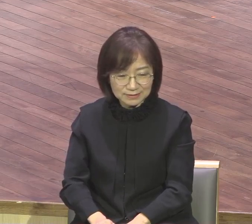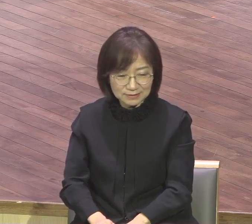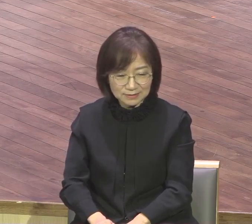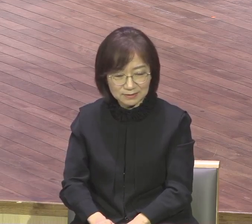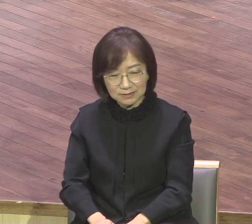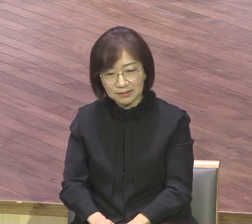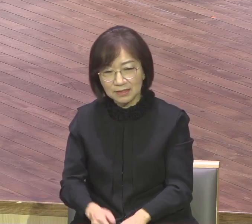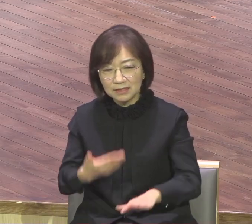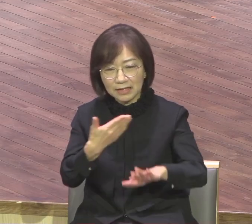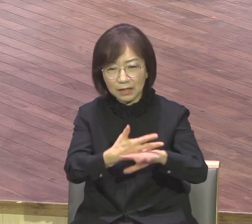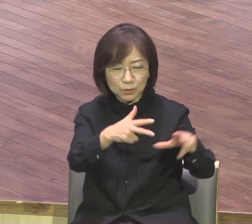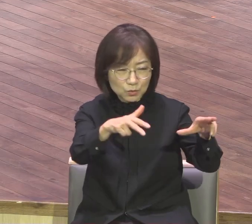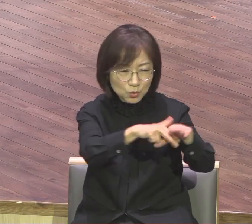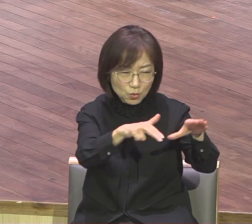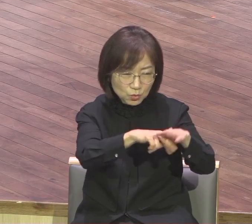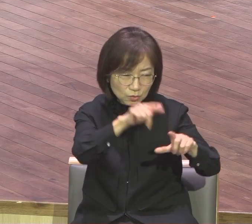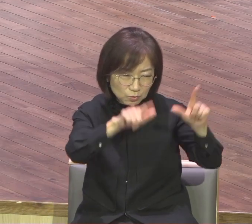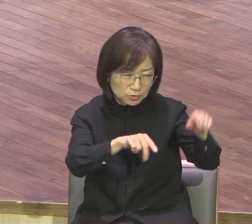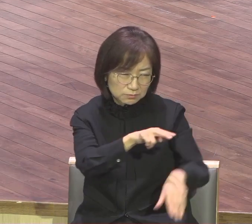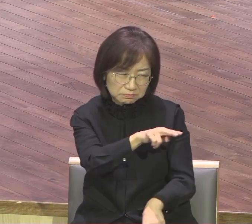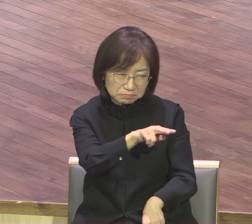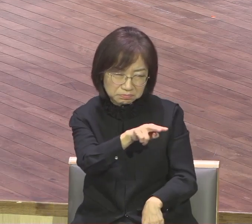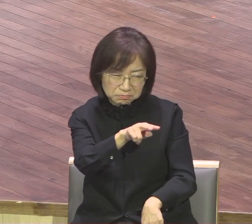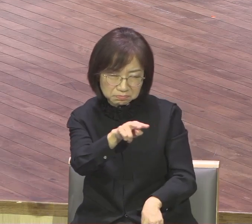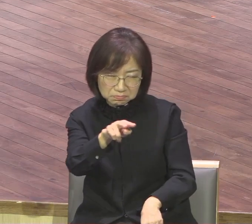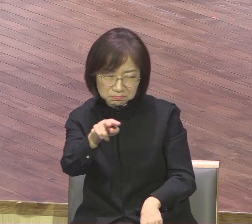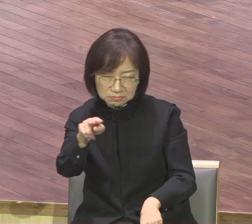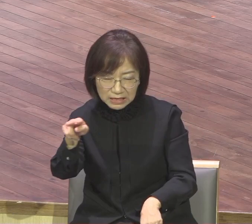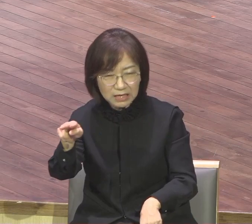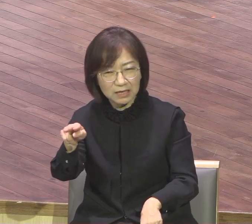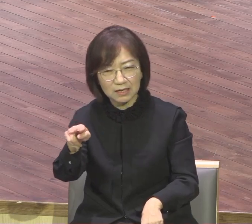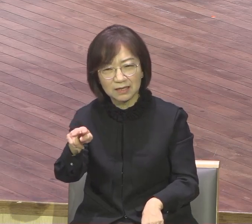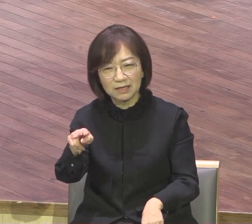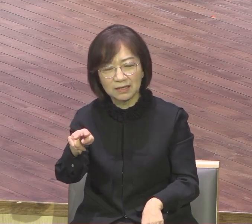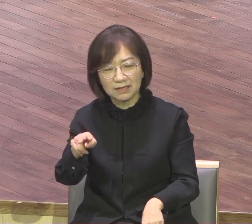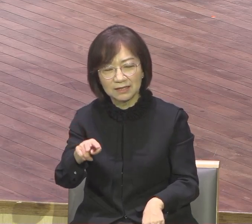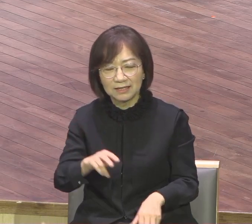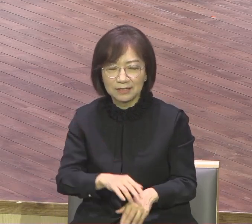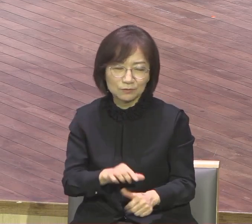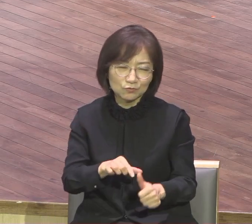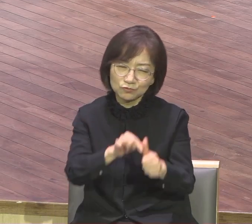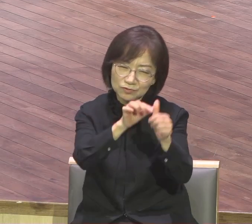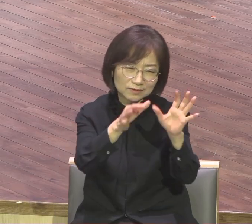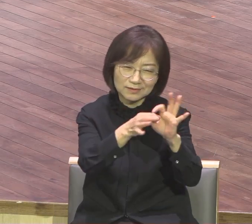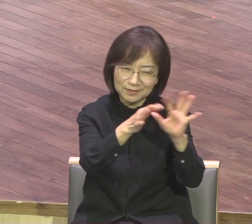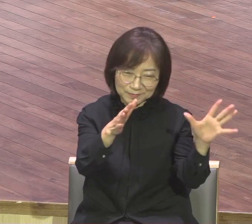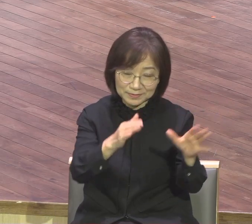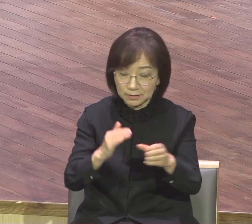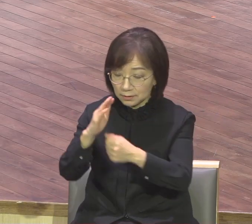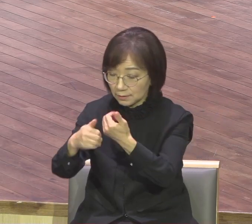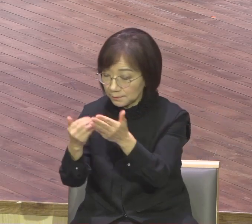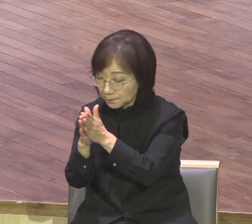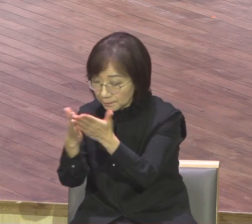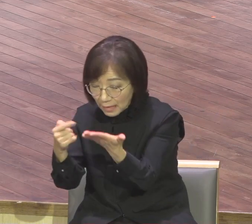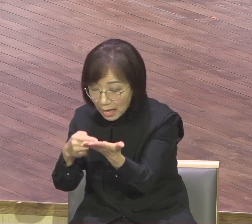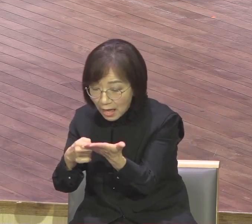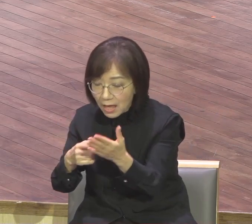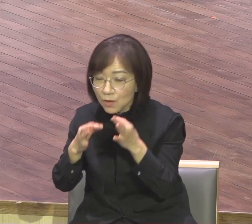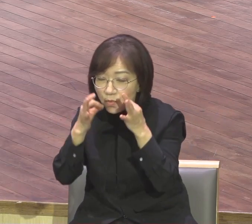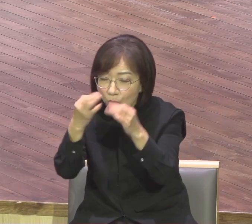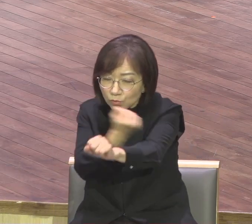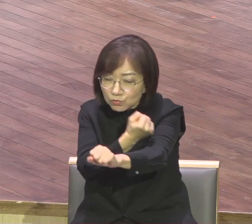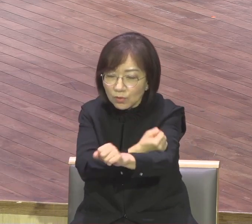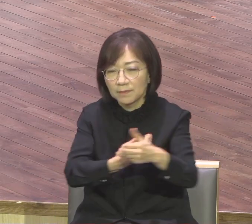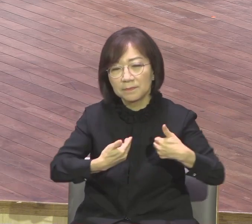여기에 다 빠져 있어요. Todas las religiones están metidas en este lugar. 성경은요, 믿으면 구원 본다. La Biblia dice si creen van a ser salvos.